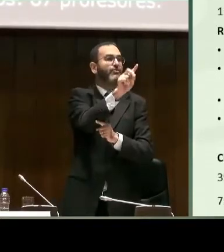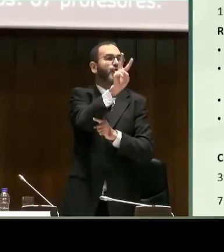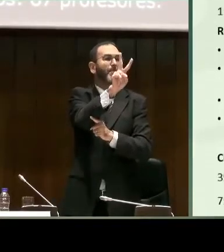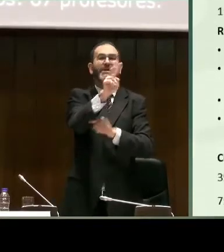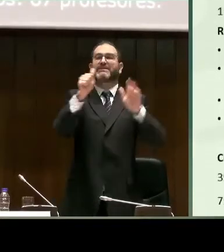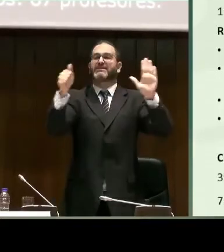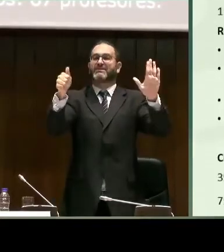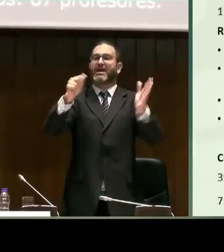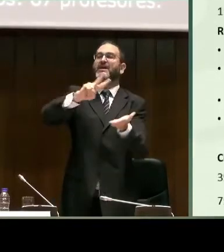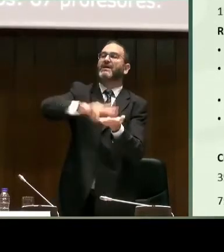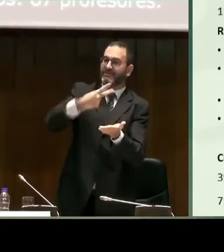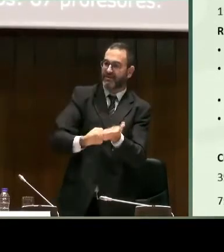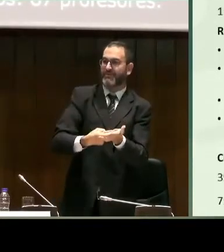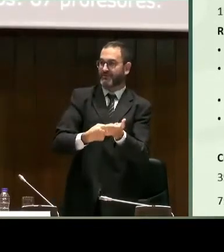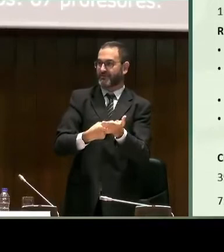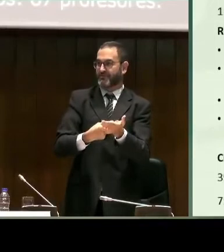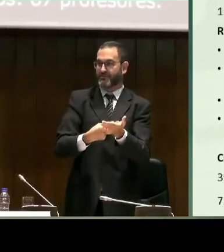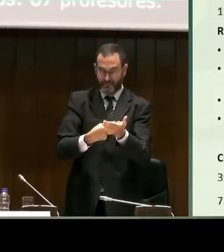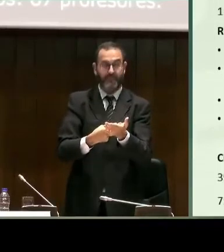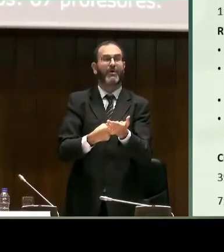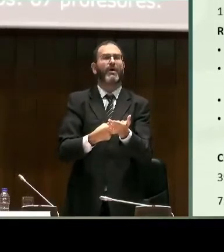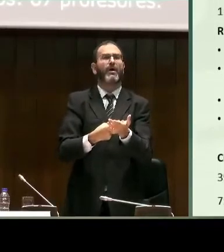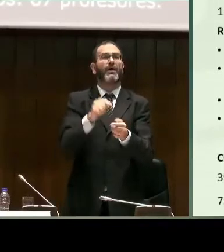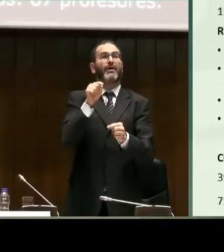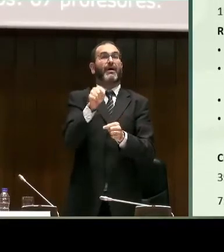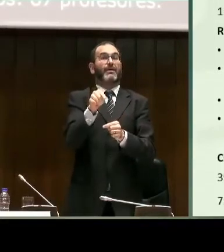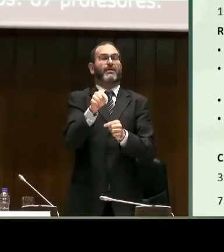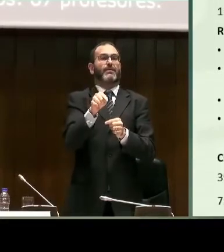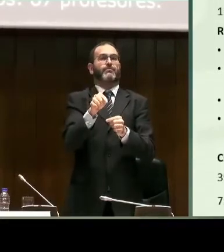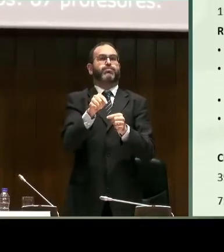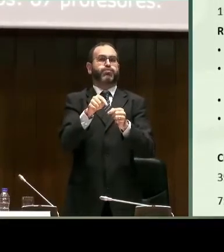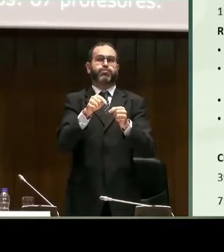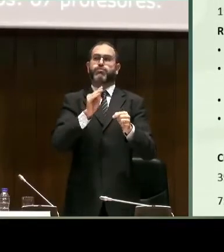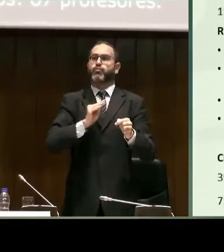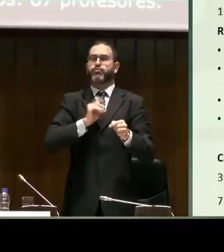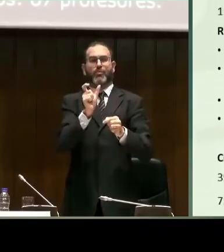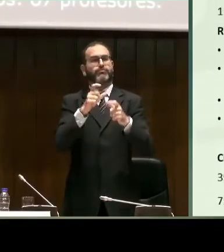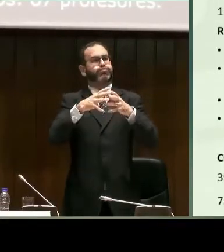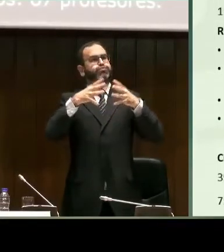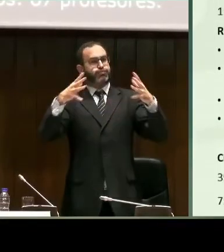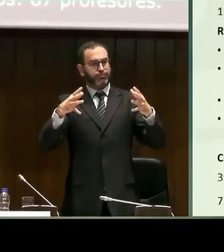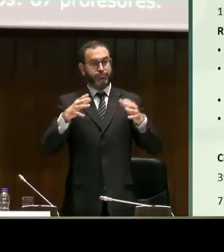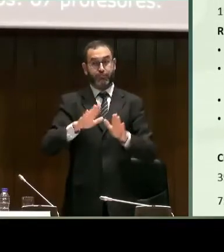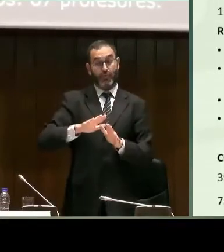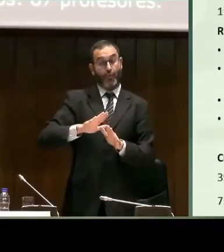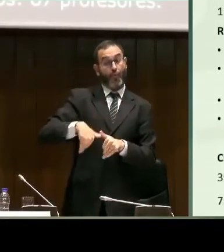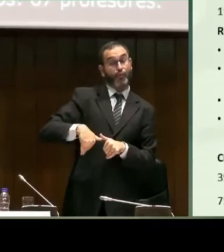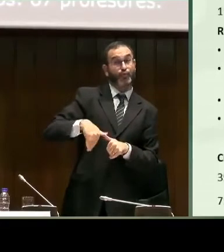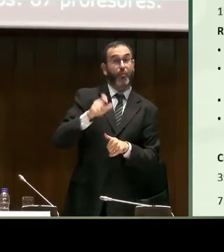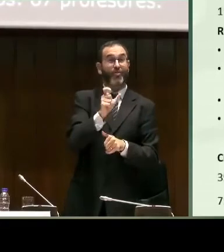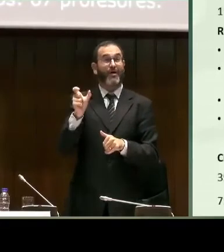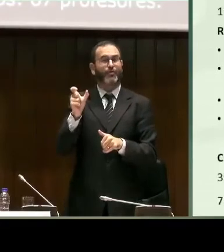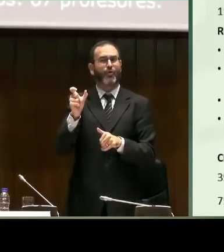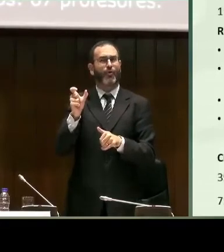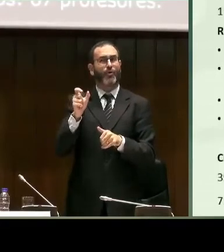ámbito educativo, dicen que hay 126 intérpretes ahora mismo de lengua de signos en el ámbito educativo. Es un número